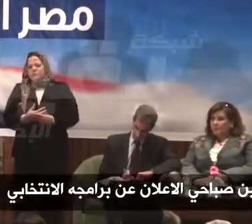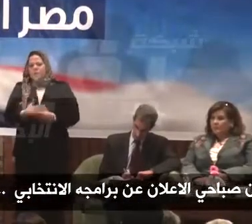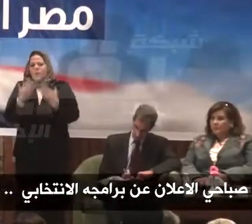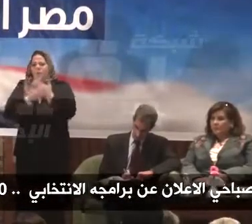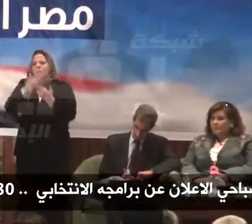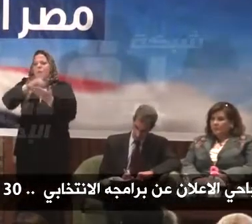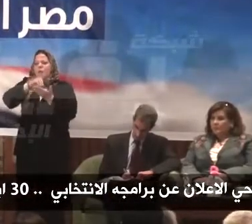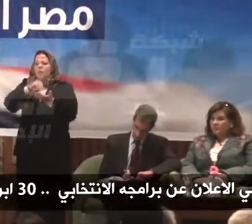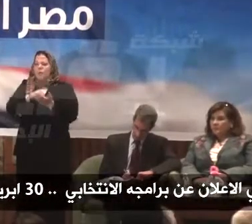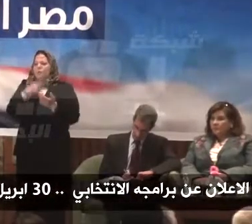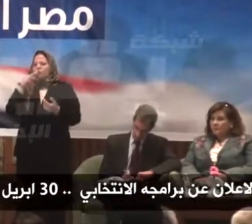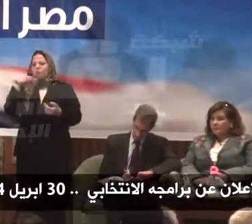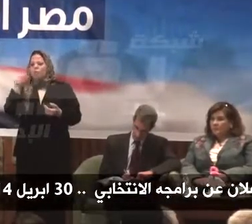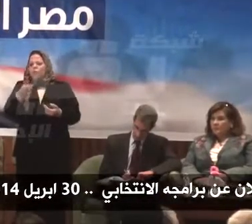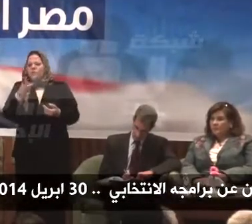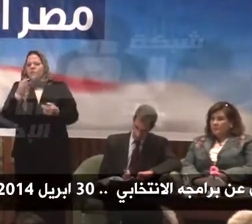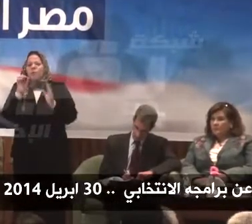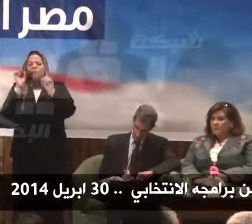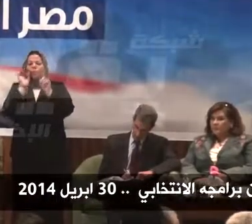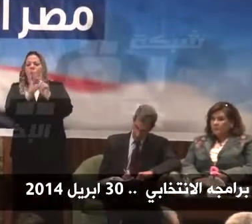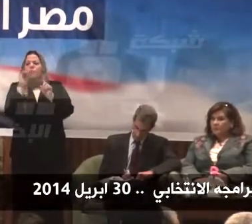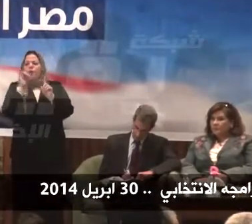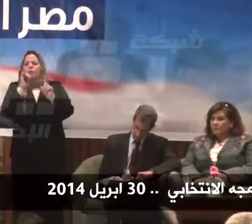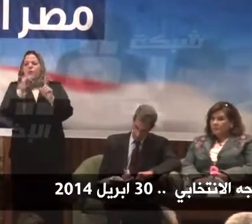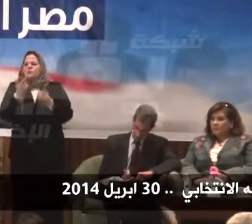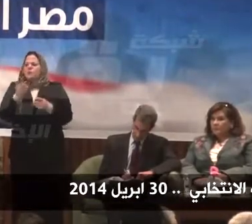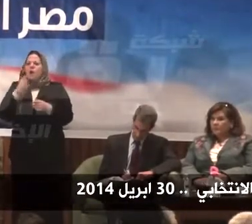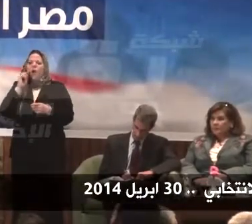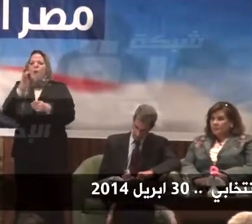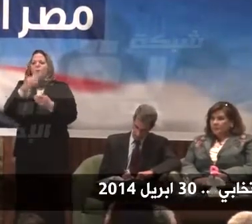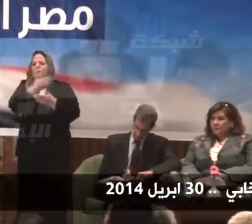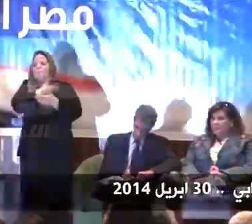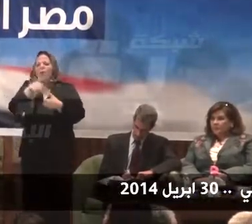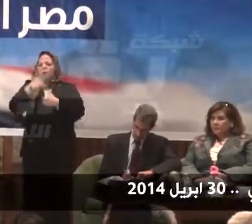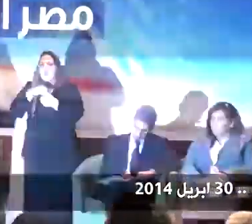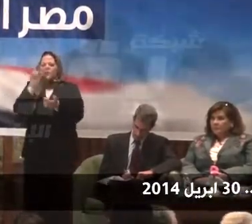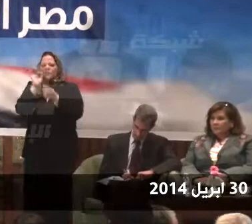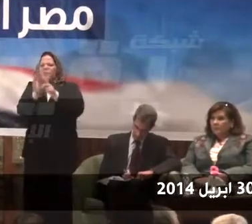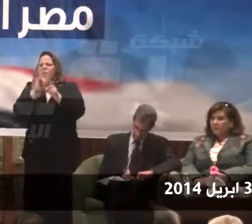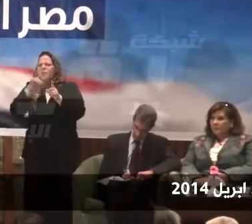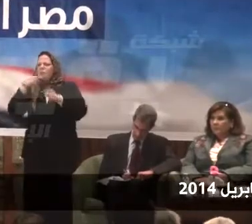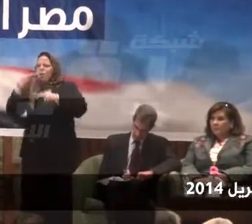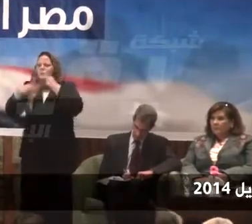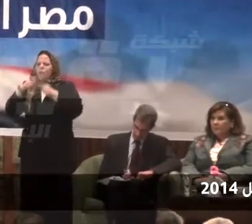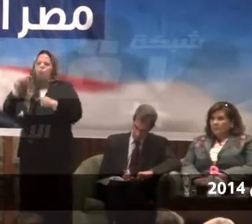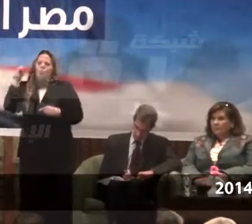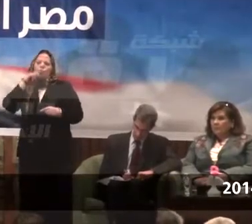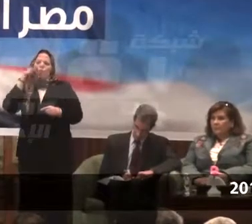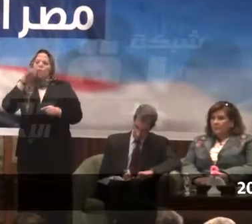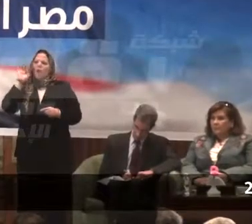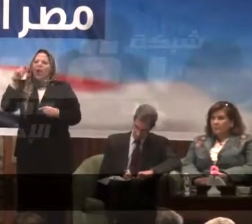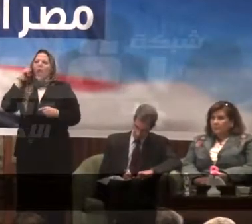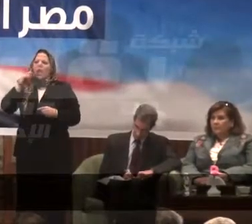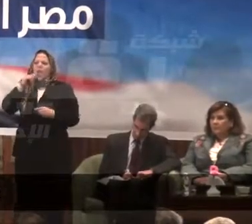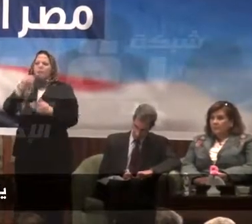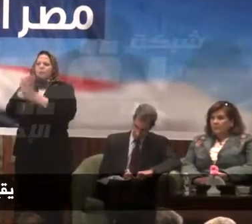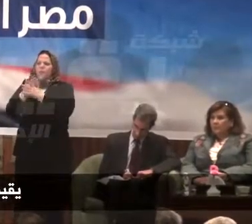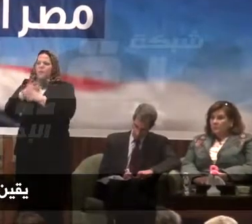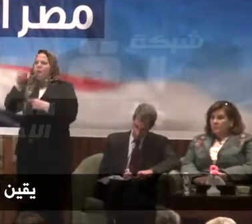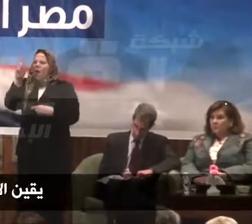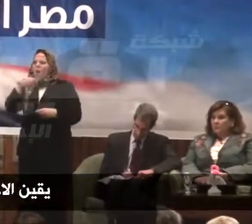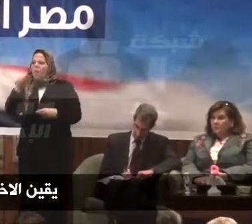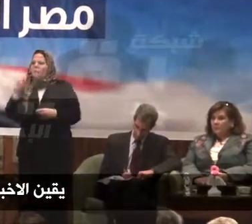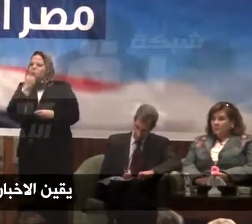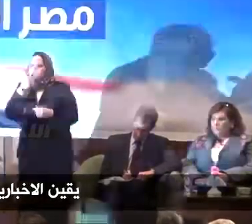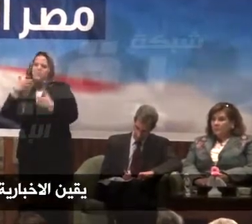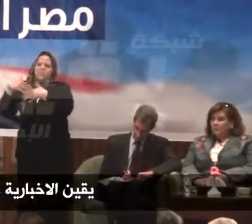نبدأ بالقضية الأولى المطروحة وهي مسألة مكافحة الإرهاب، ويقدم